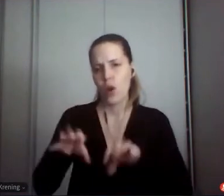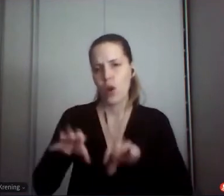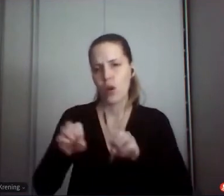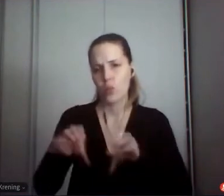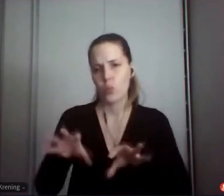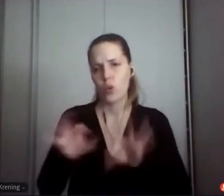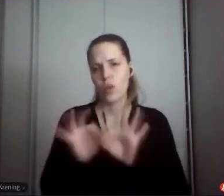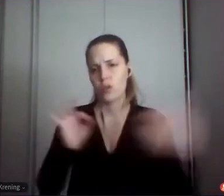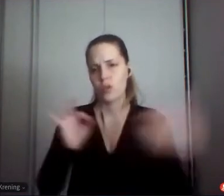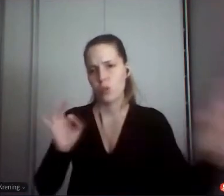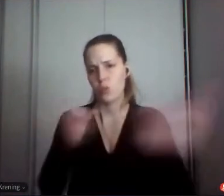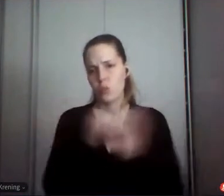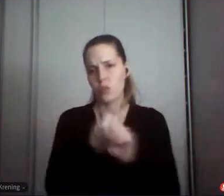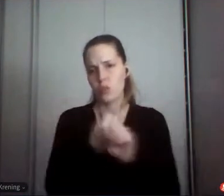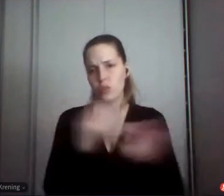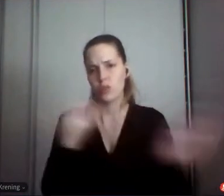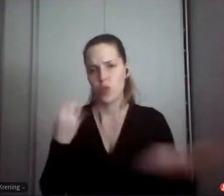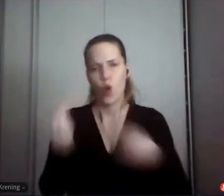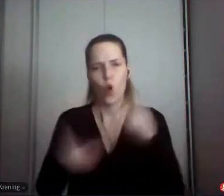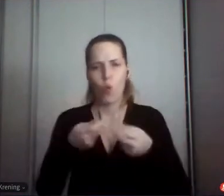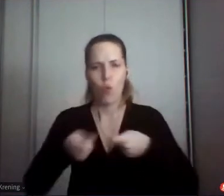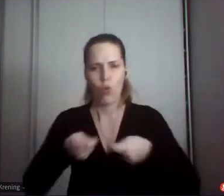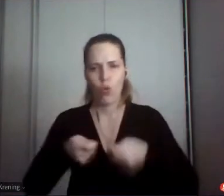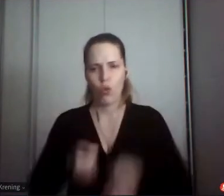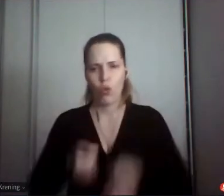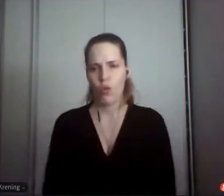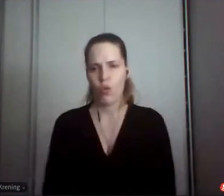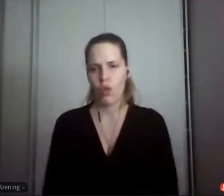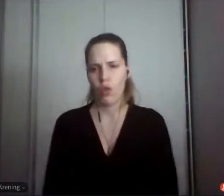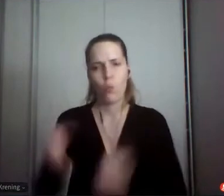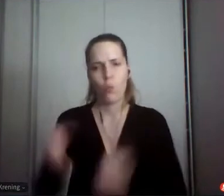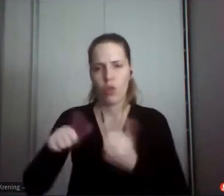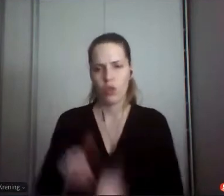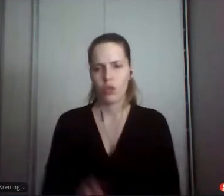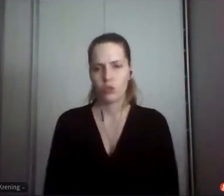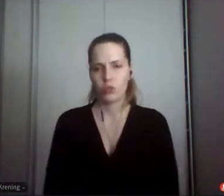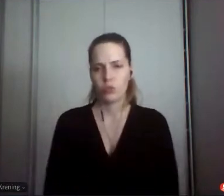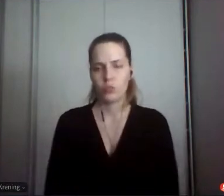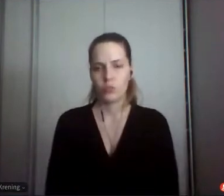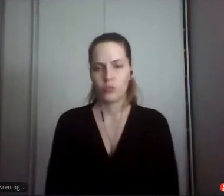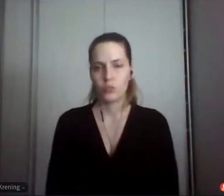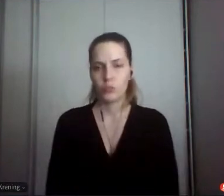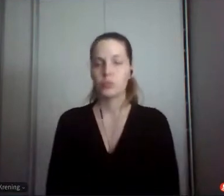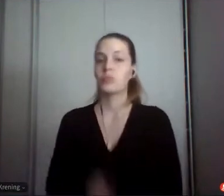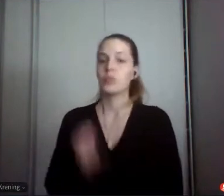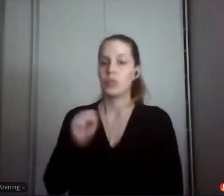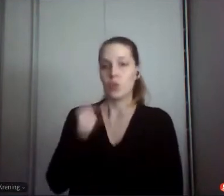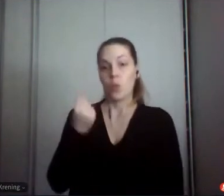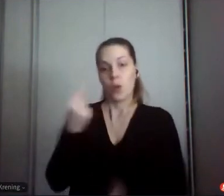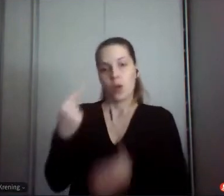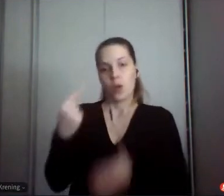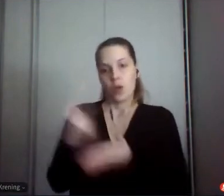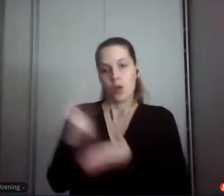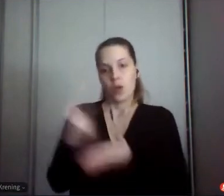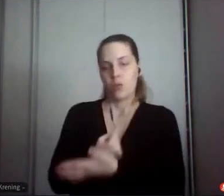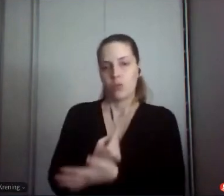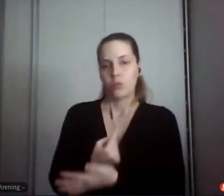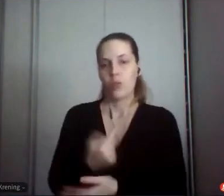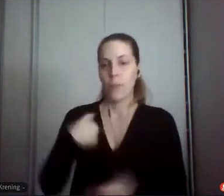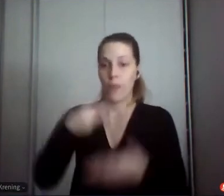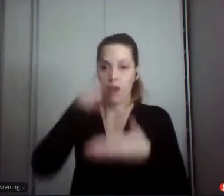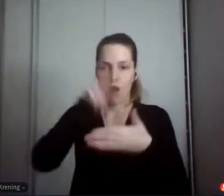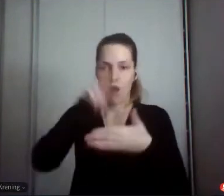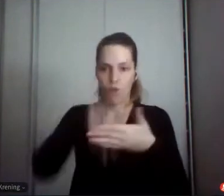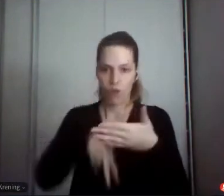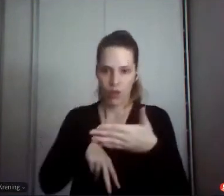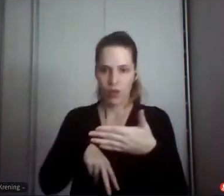isso? Bom, Eugênia, uma das perguntas vem em relação a, né, eu vou até ler a pergunta, os